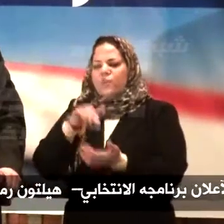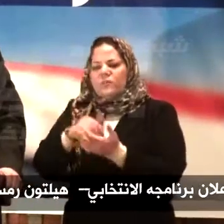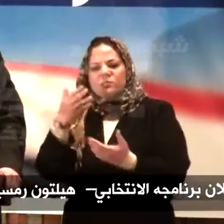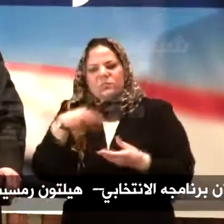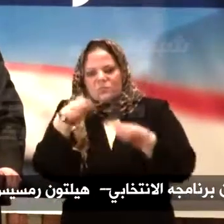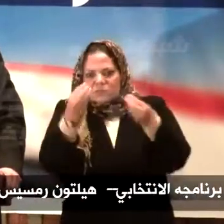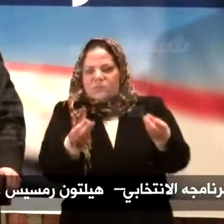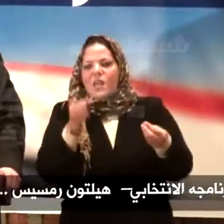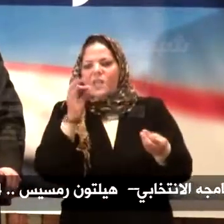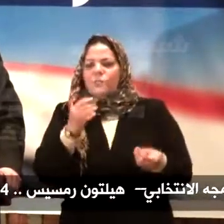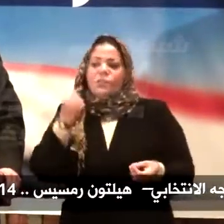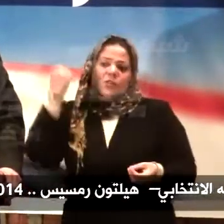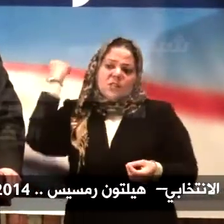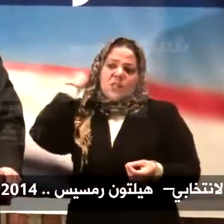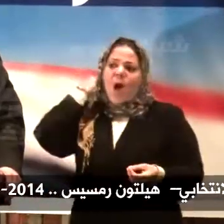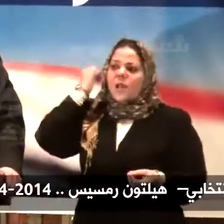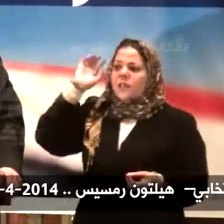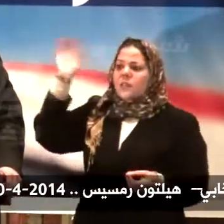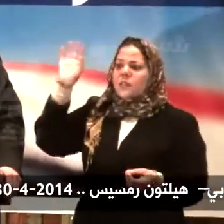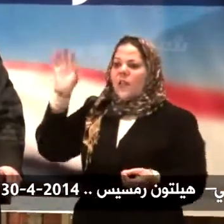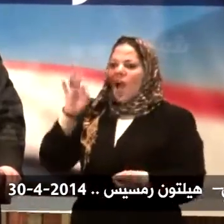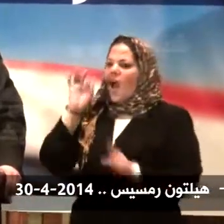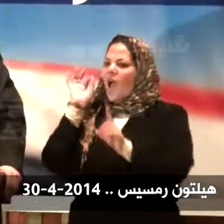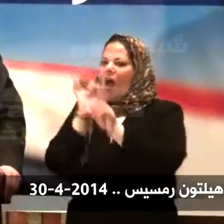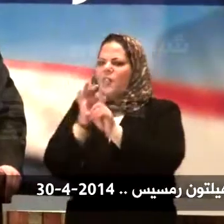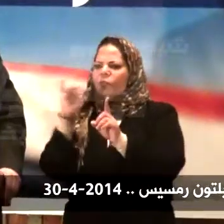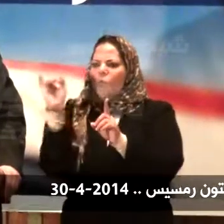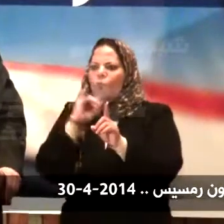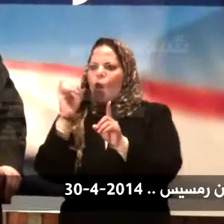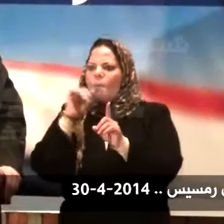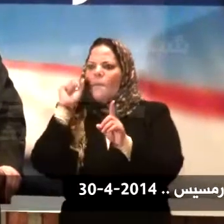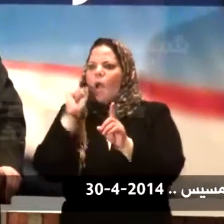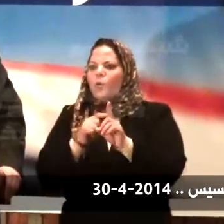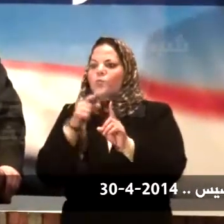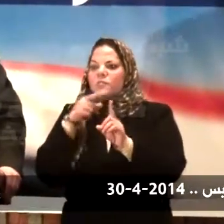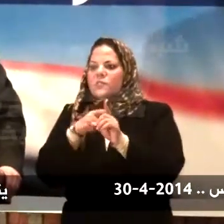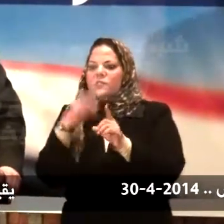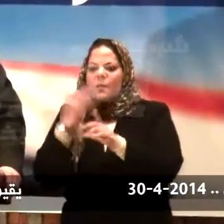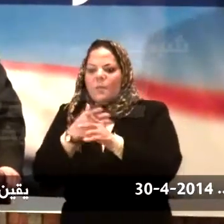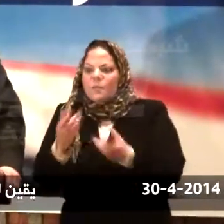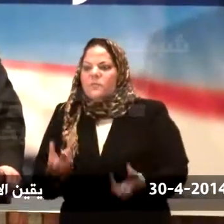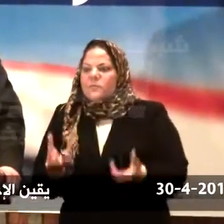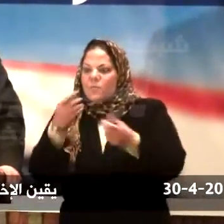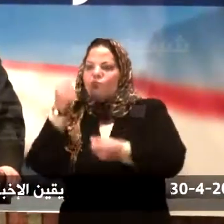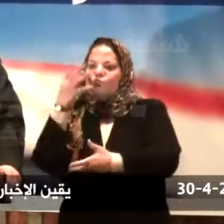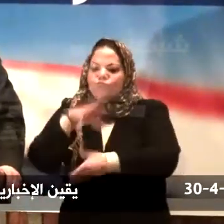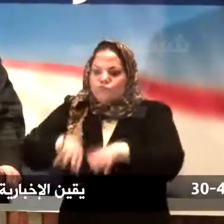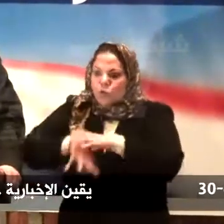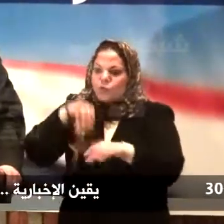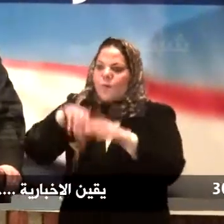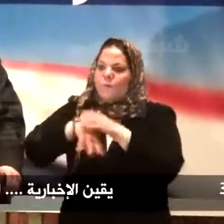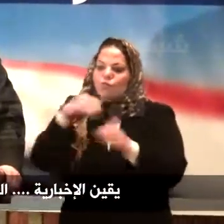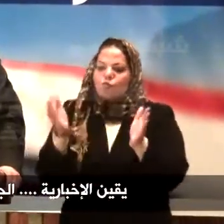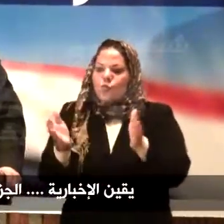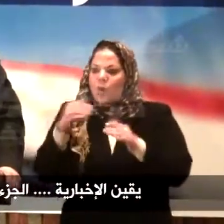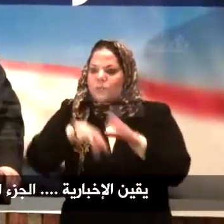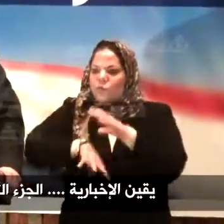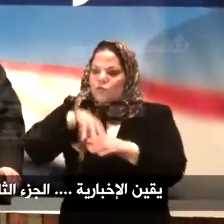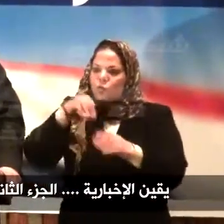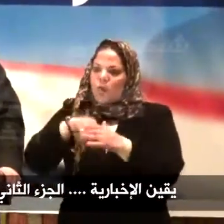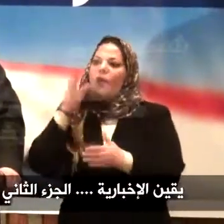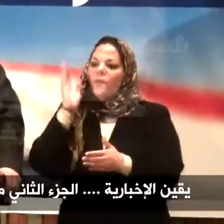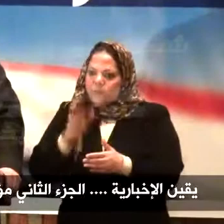الصعيد مستهدف رئيسي عندنا للتنمية والمشروعات الصغيرة والمتوسطة